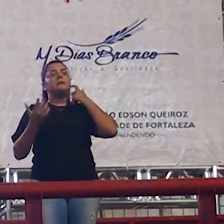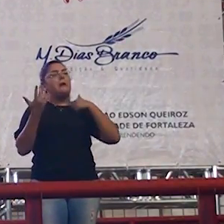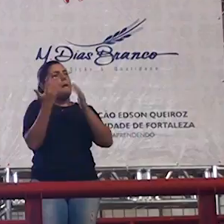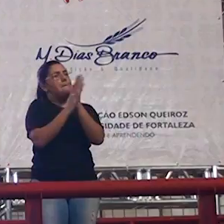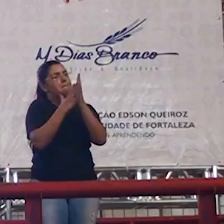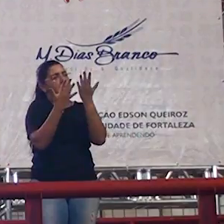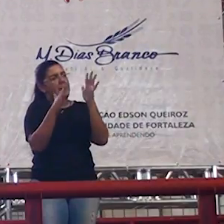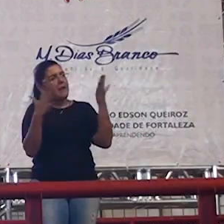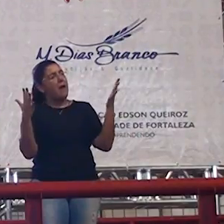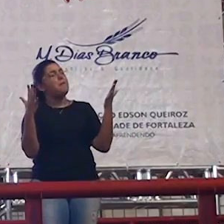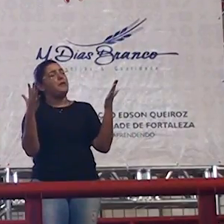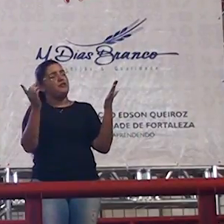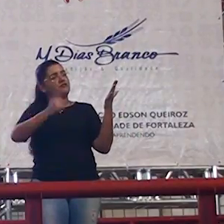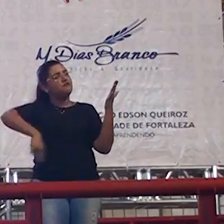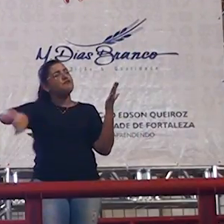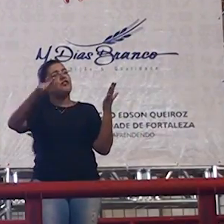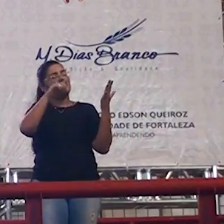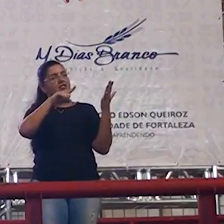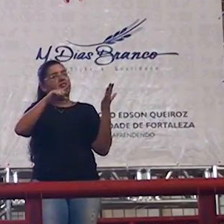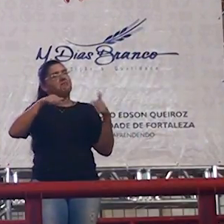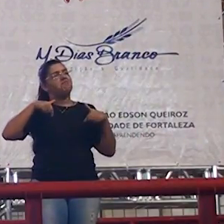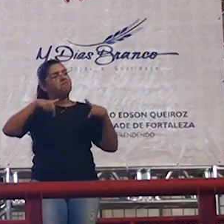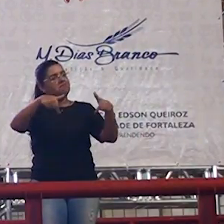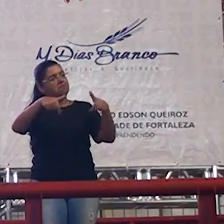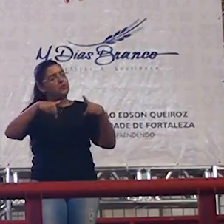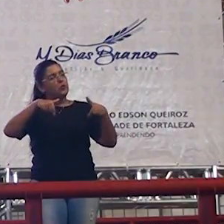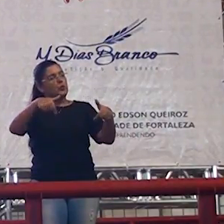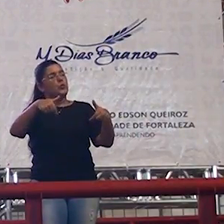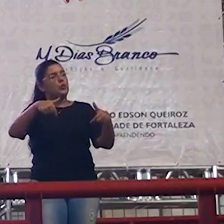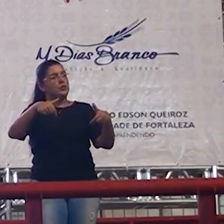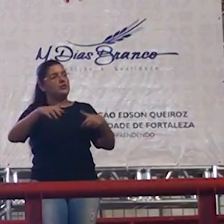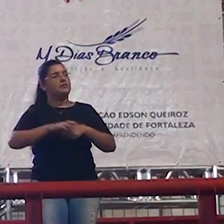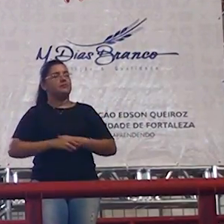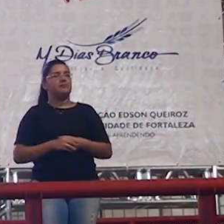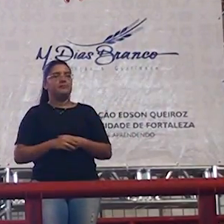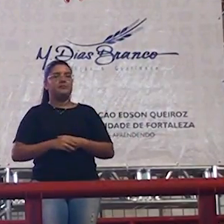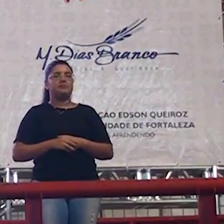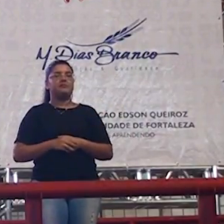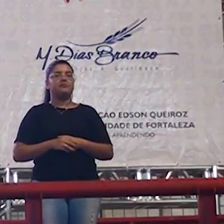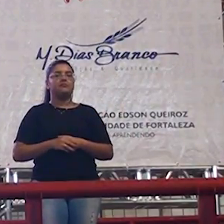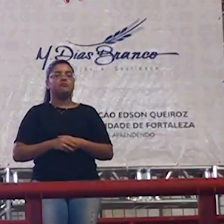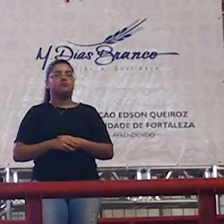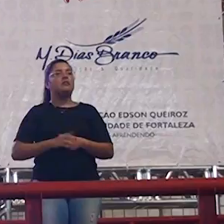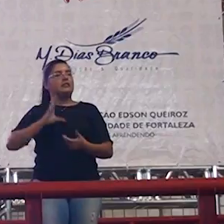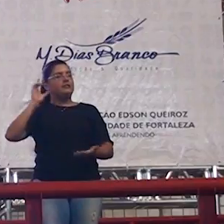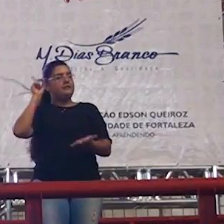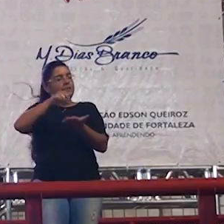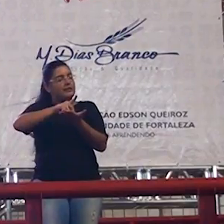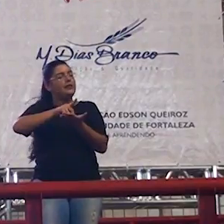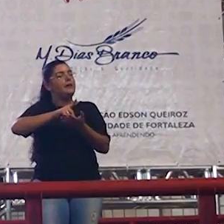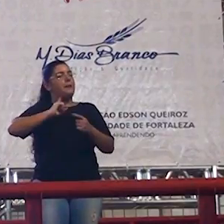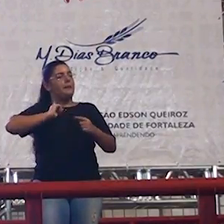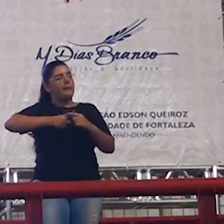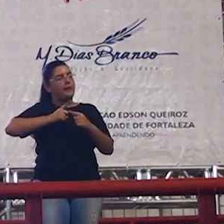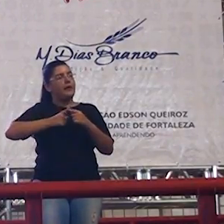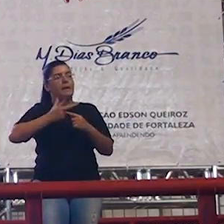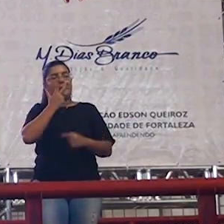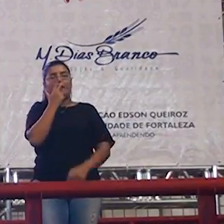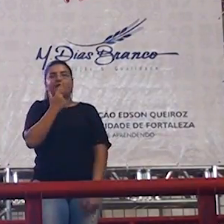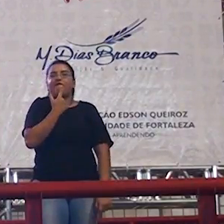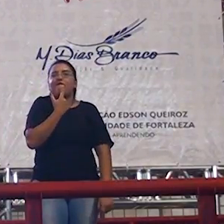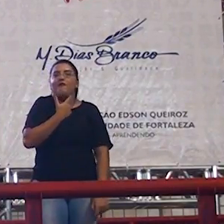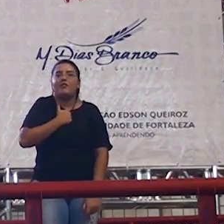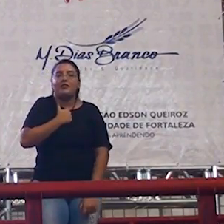Parabéns pela atitude, parabéns pela perseverança, parabéns realmente por essa